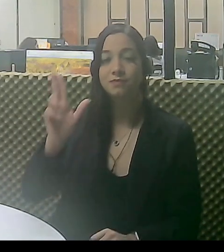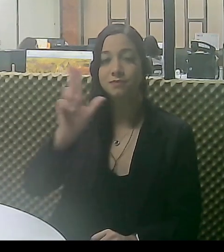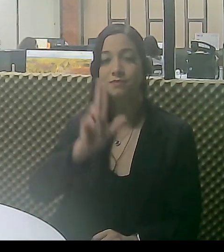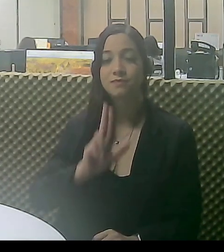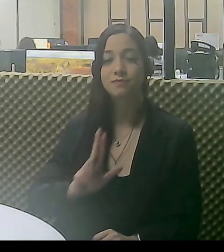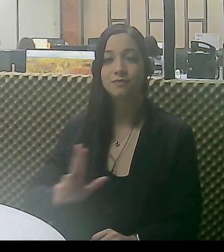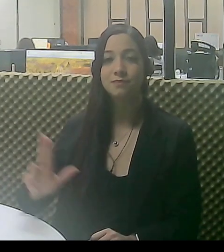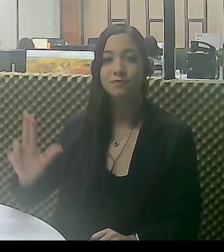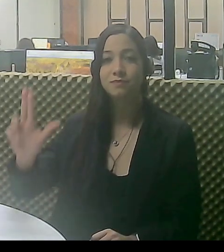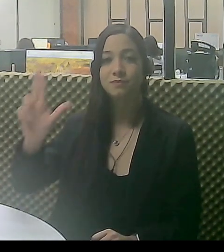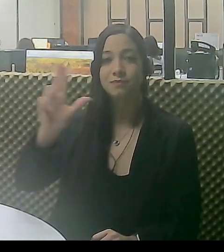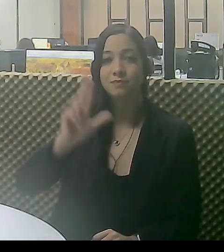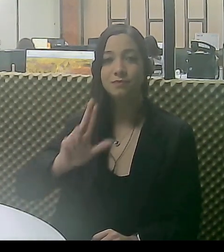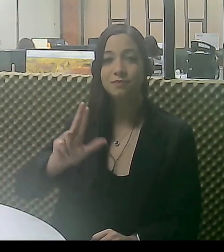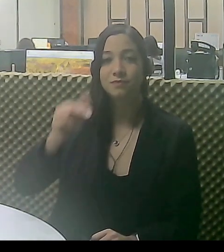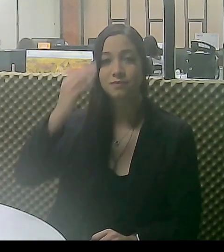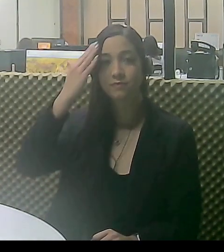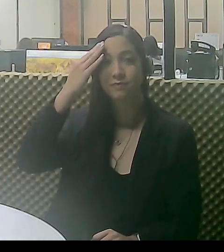Uberlândia!